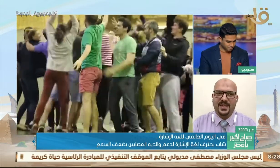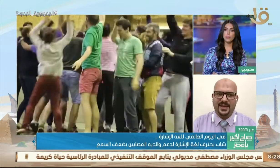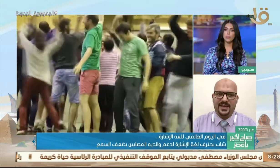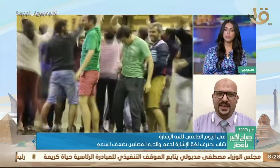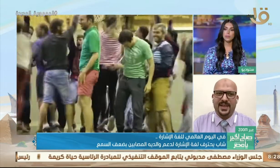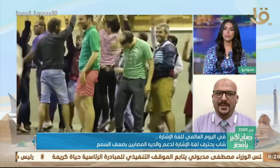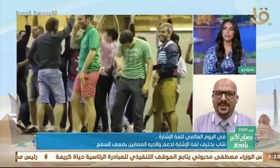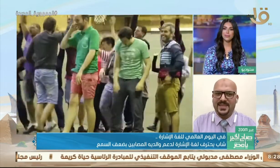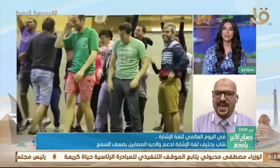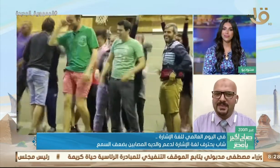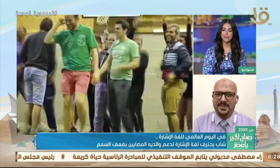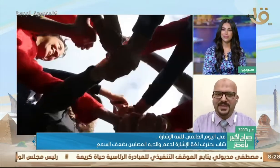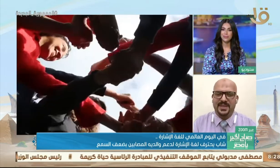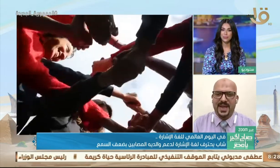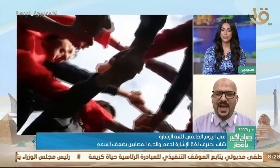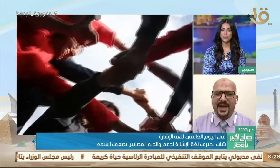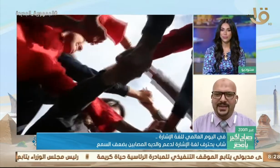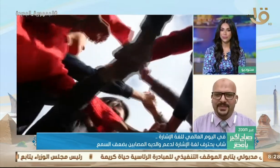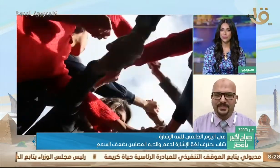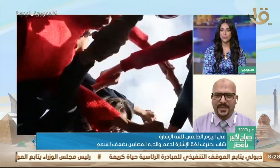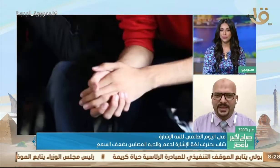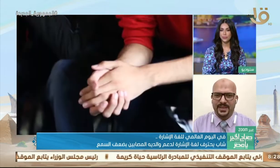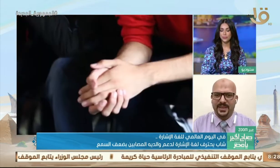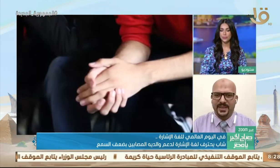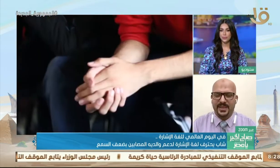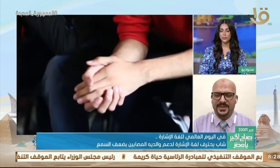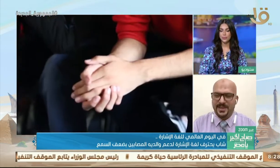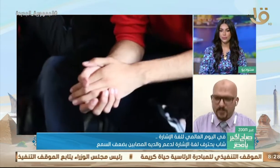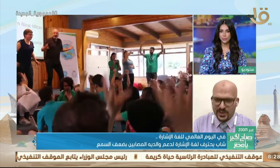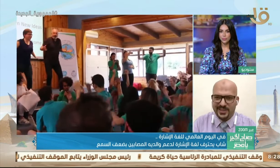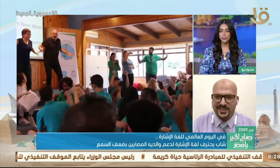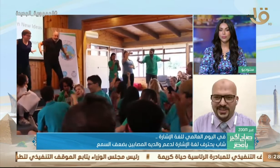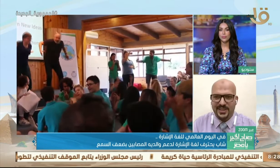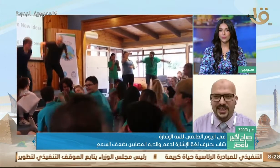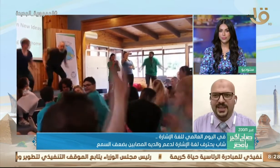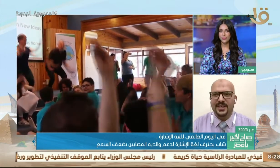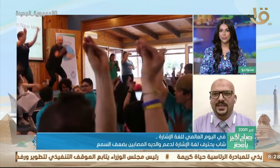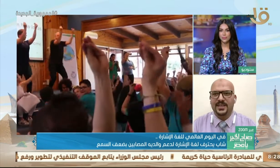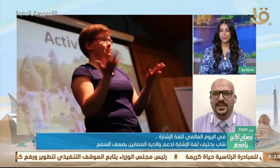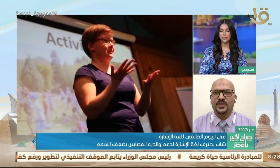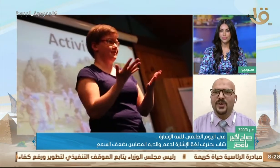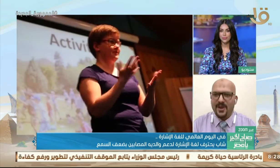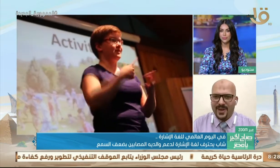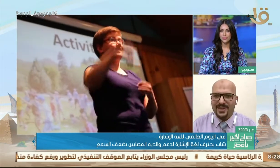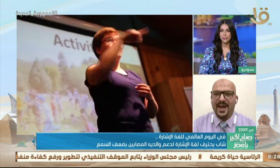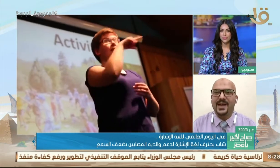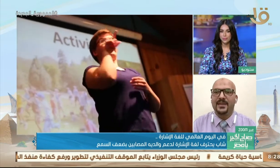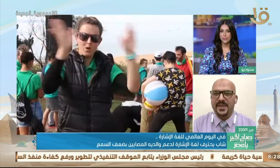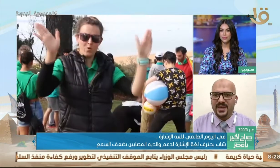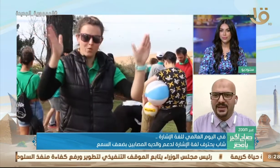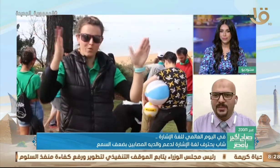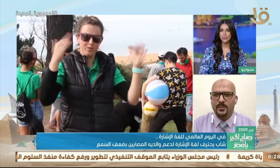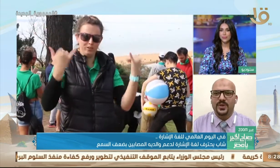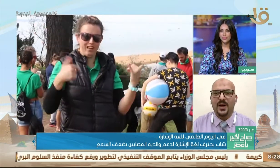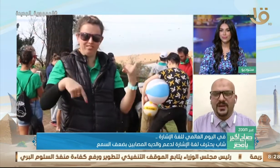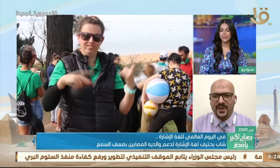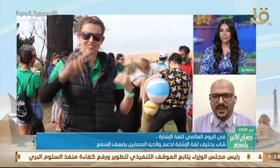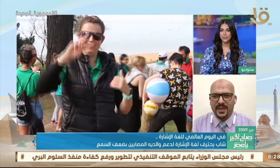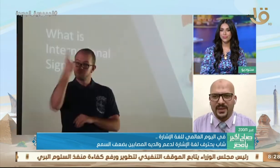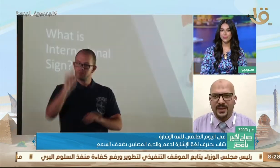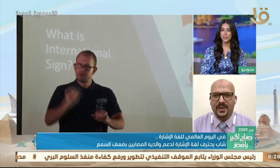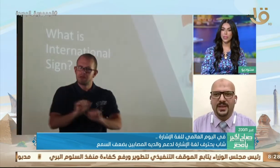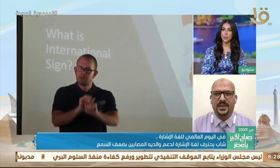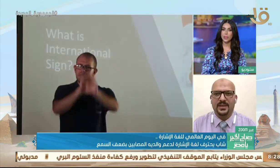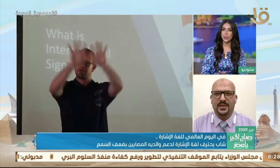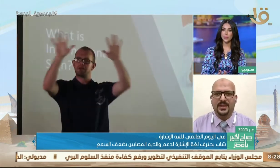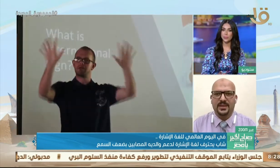طيب أنا بس حابب إن أنا أعلم السادة المشاهدين إشارة واحدة عالمية متعارف